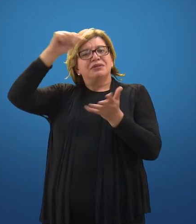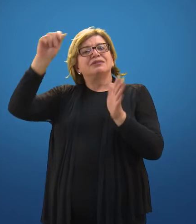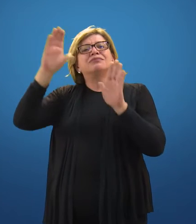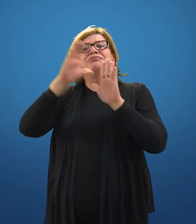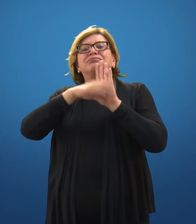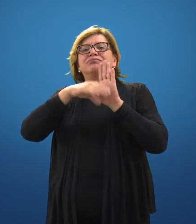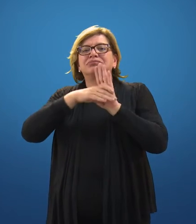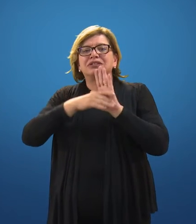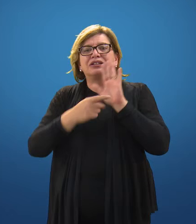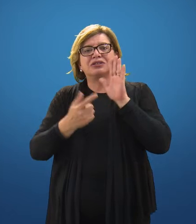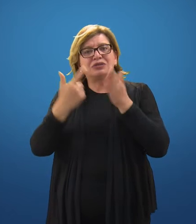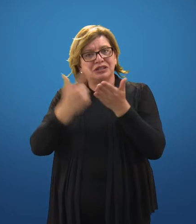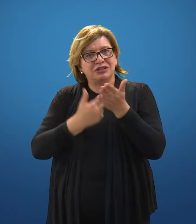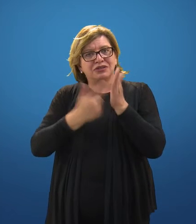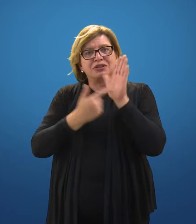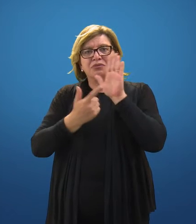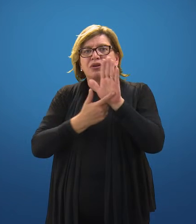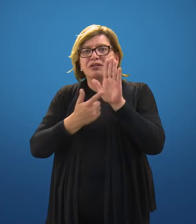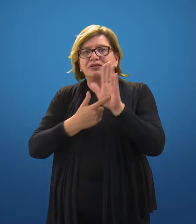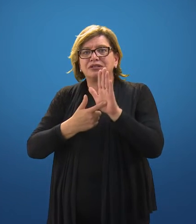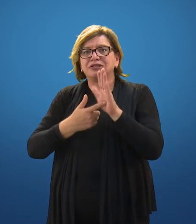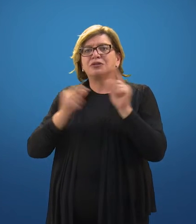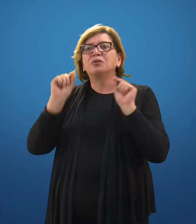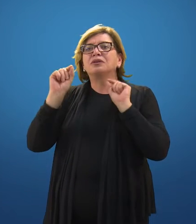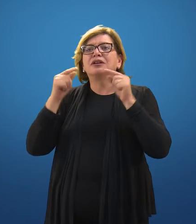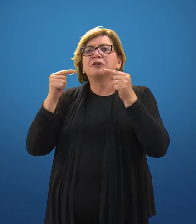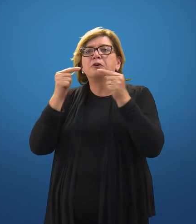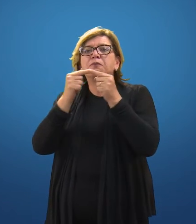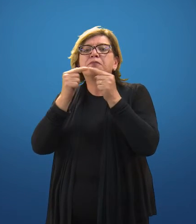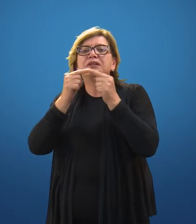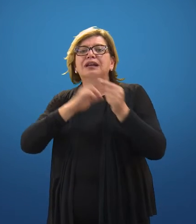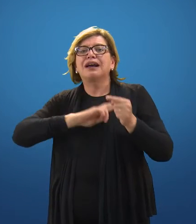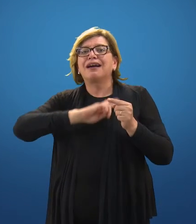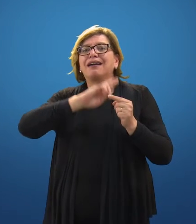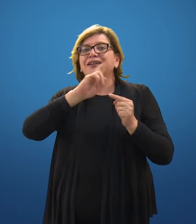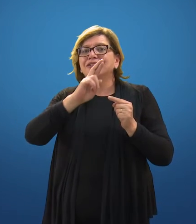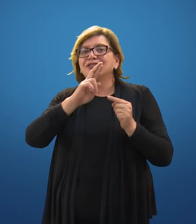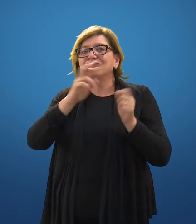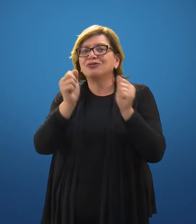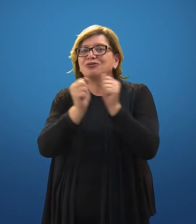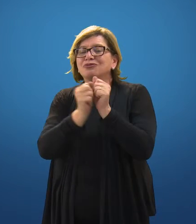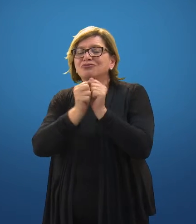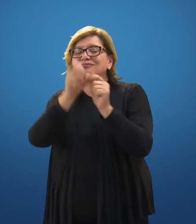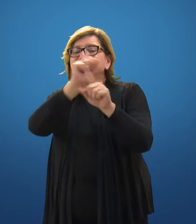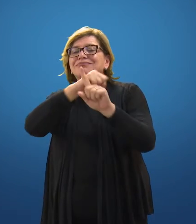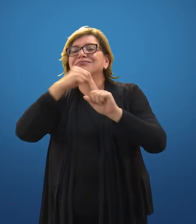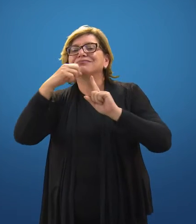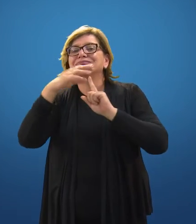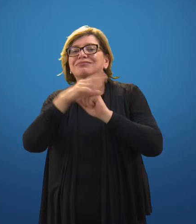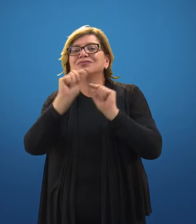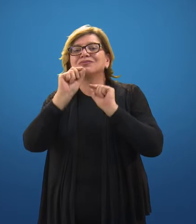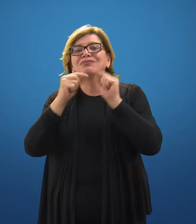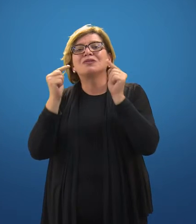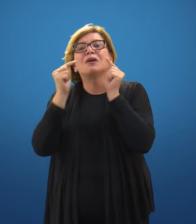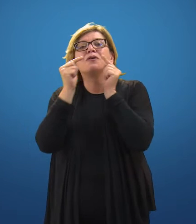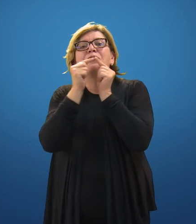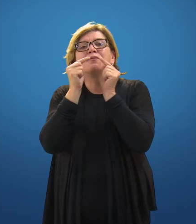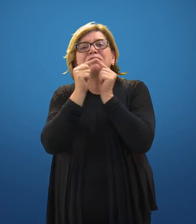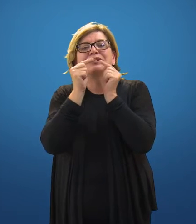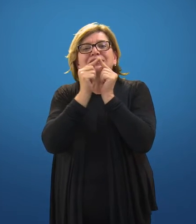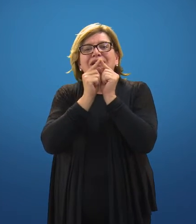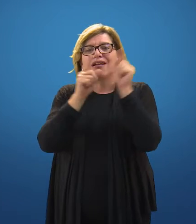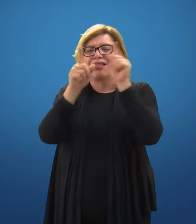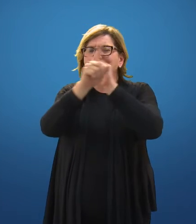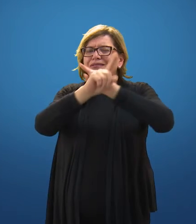a relação entre religião e sociedade, né? E ele verificou que essa relação ela não se dá por